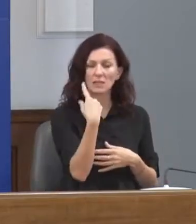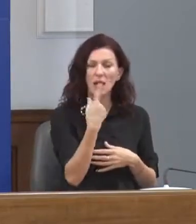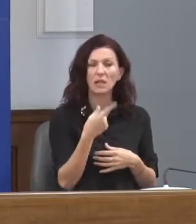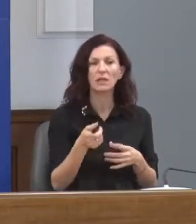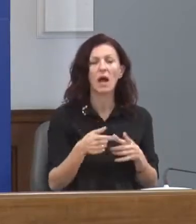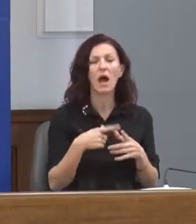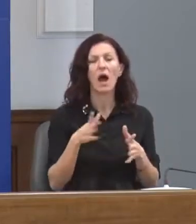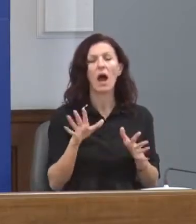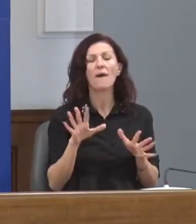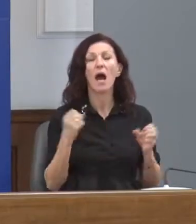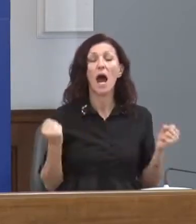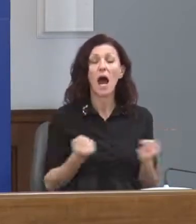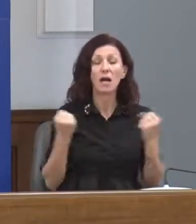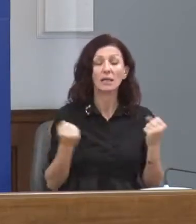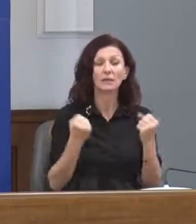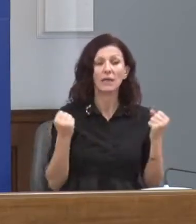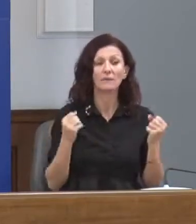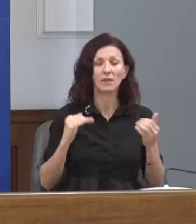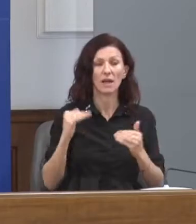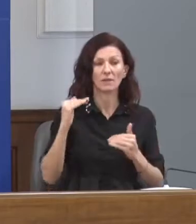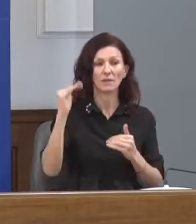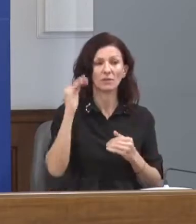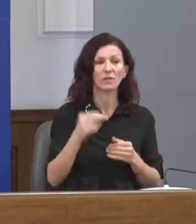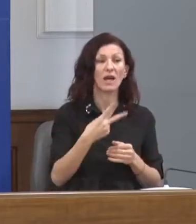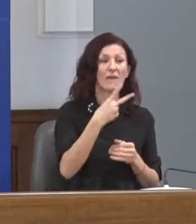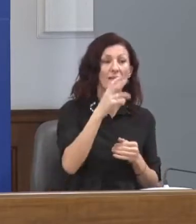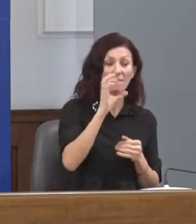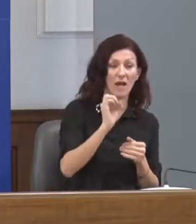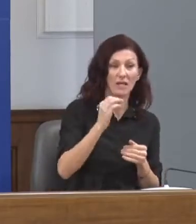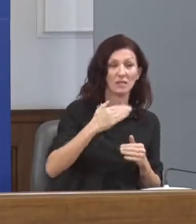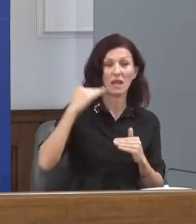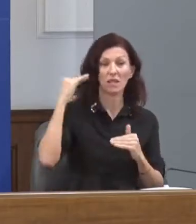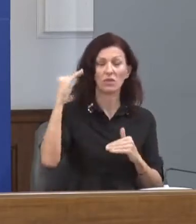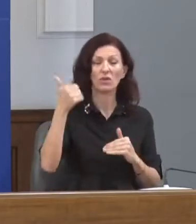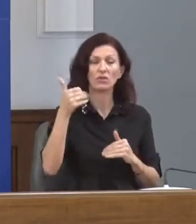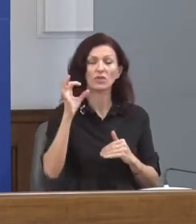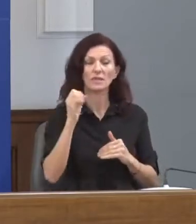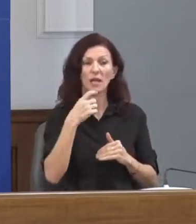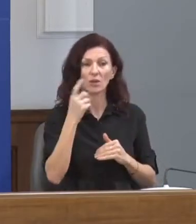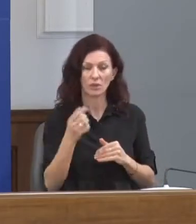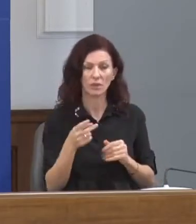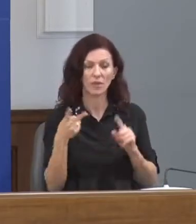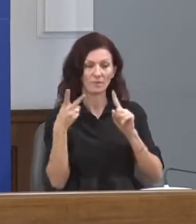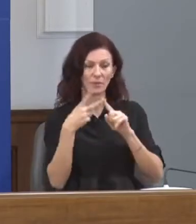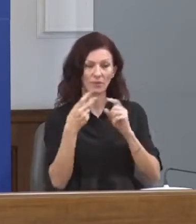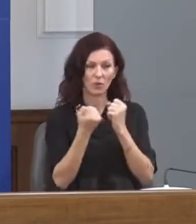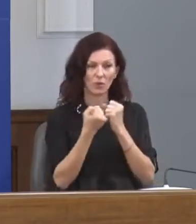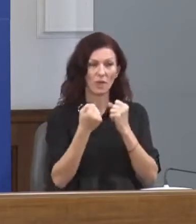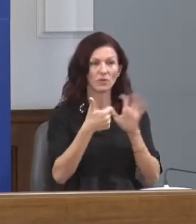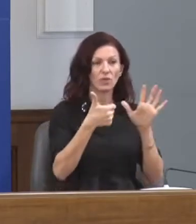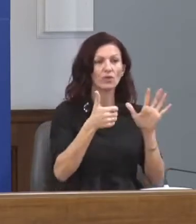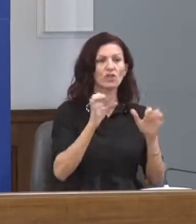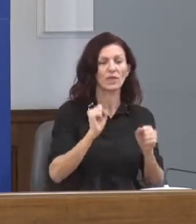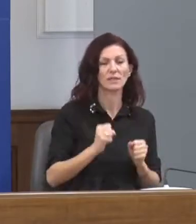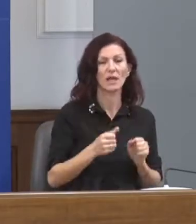активна възраст между 20 до 60 години, следвани от 60 до